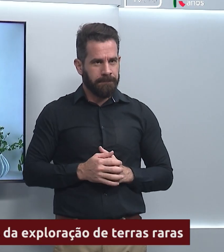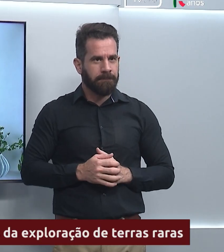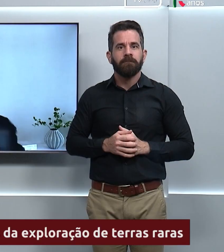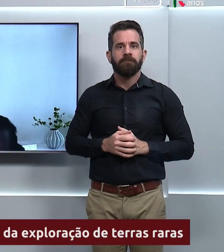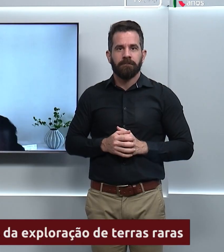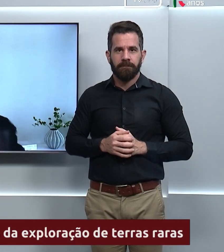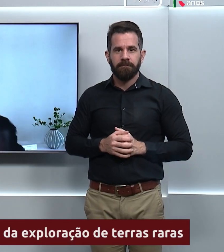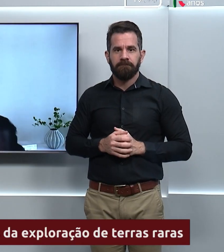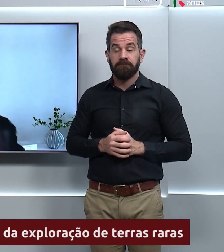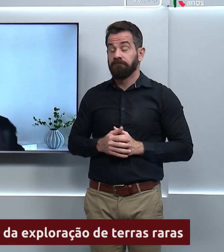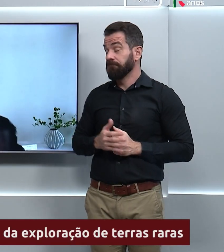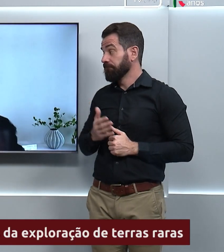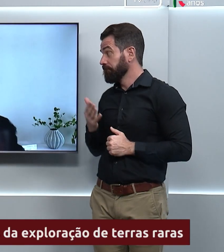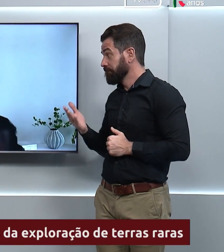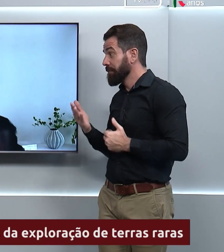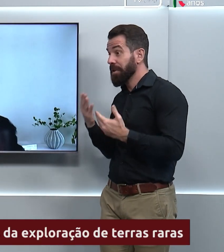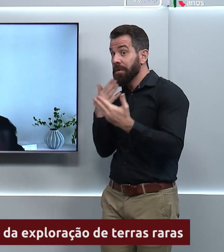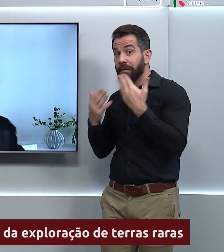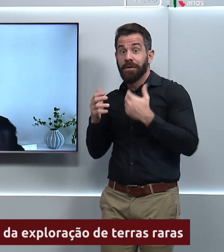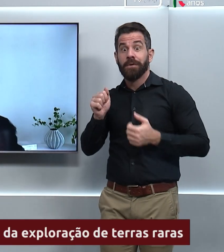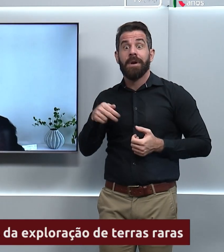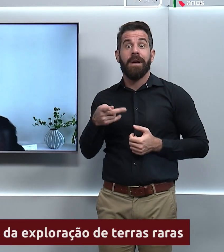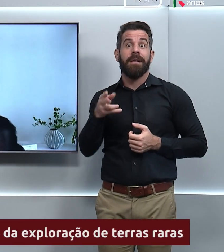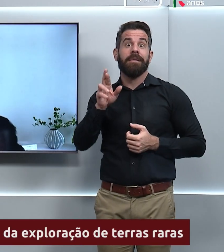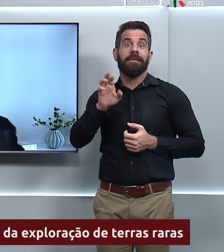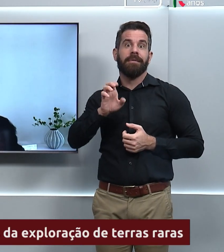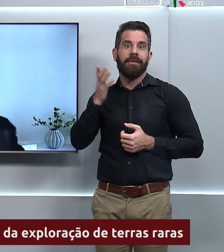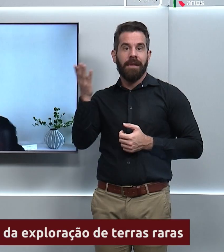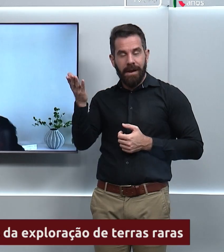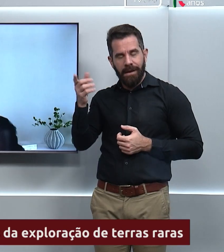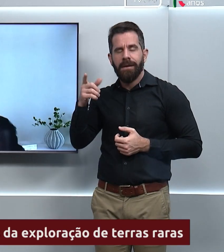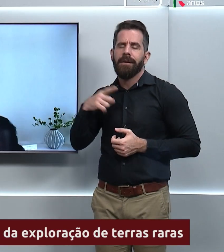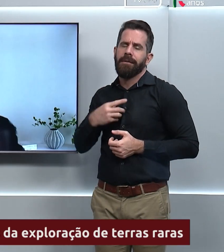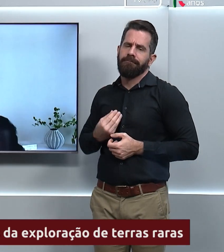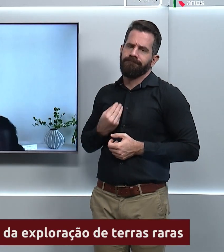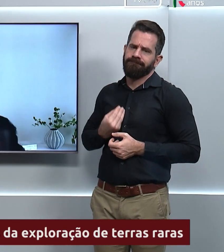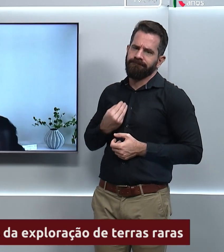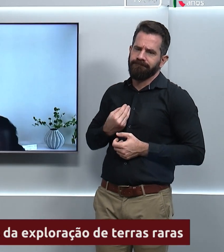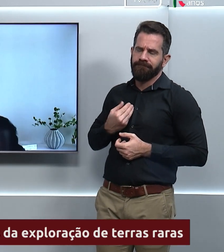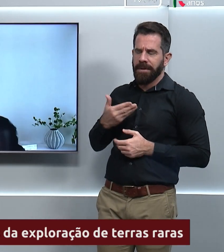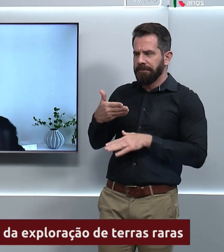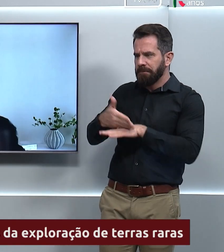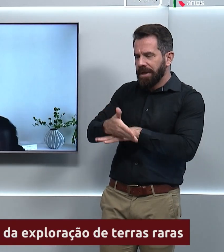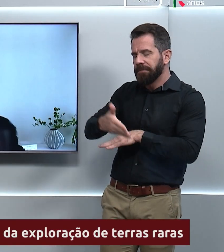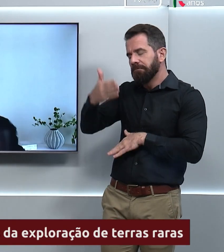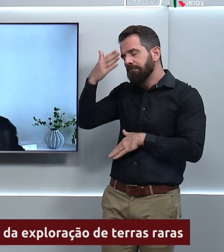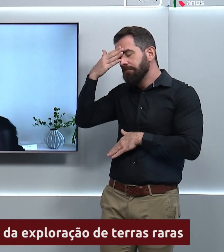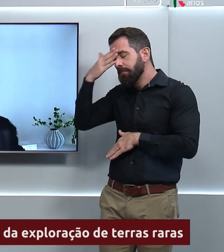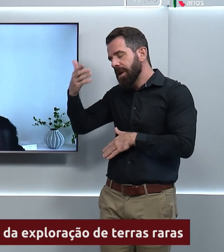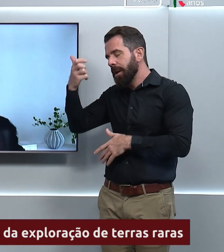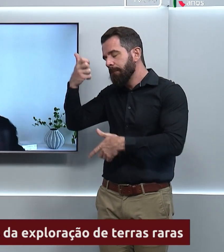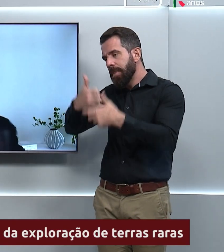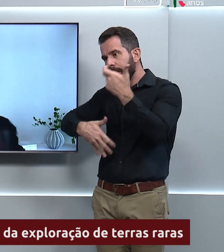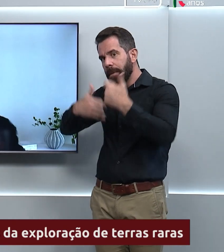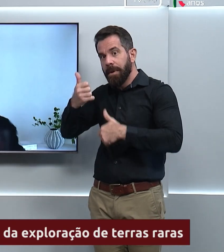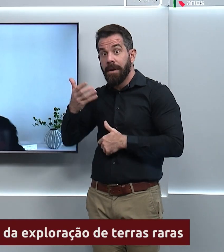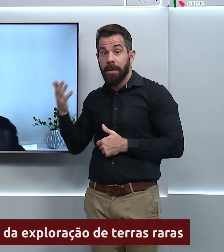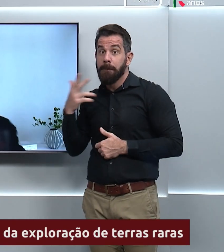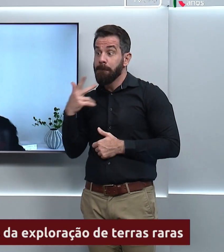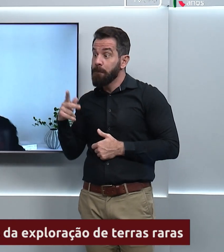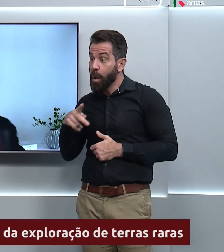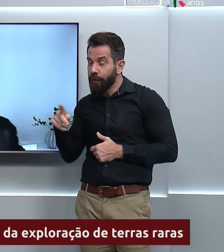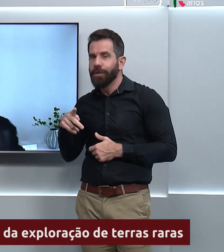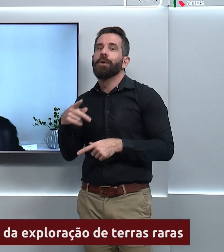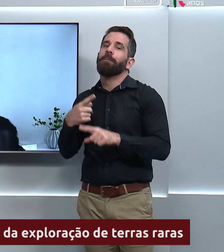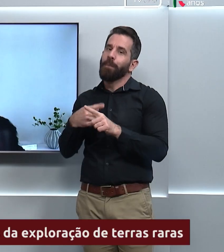Bom, a gente conversou com o professor André Silva, que é engenheiro de Minas. Muito obrigada pelos seus esclarecimentos, professor. Falo professor porque ele